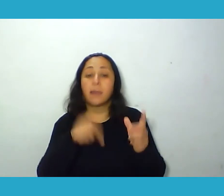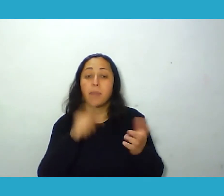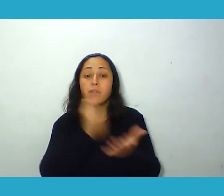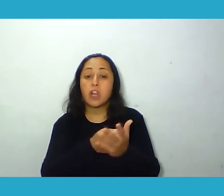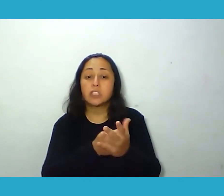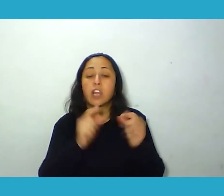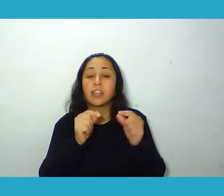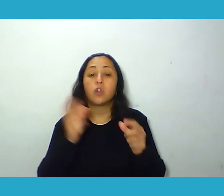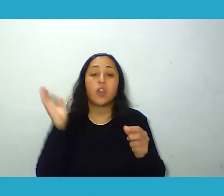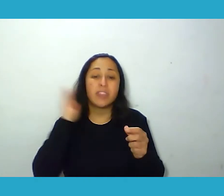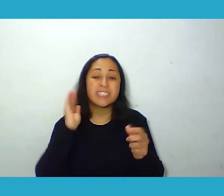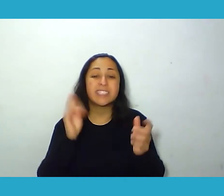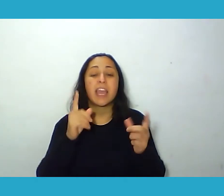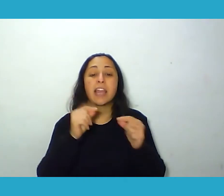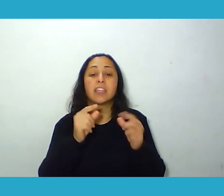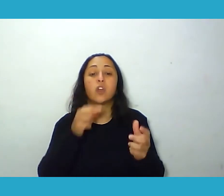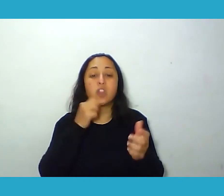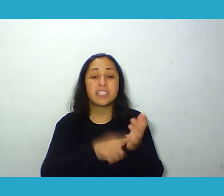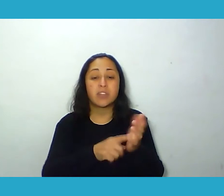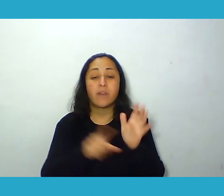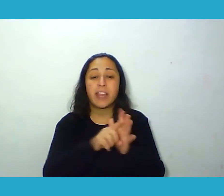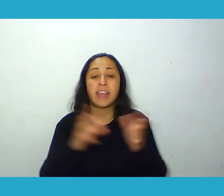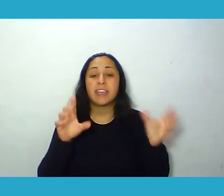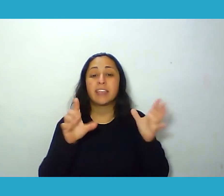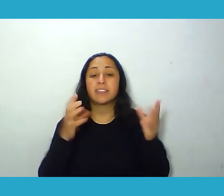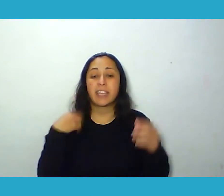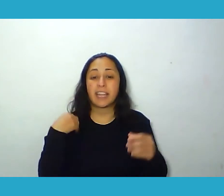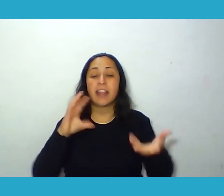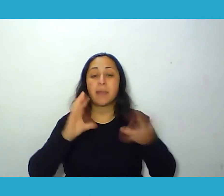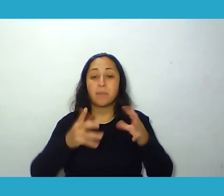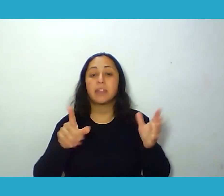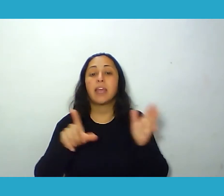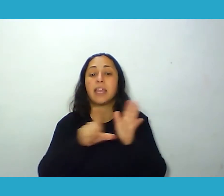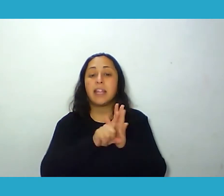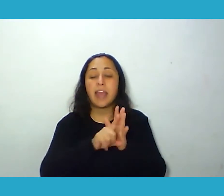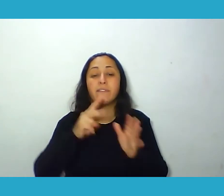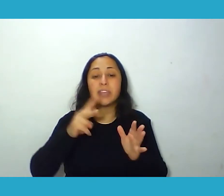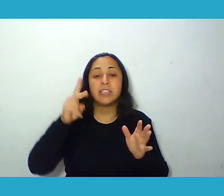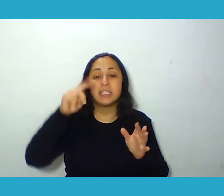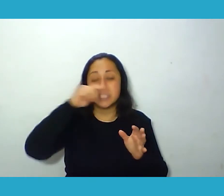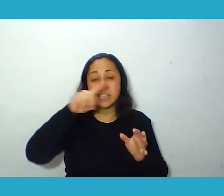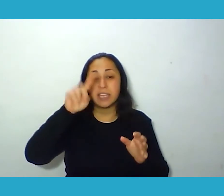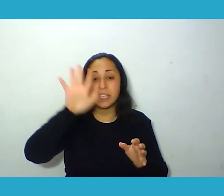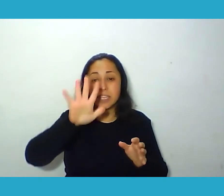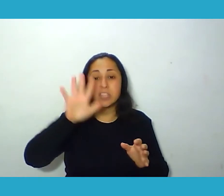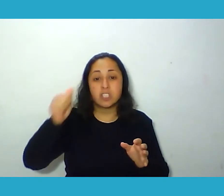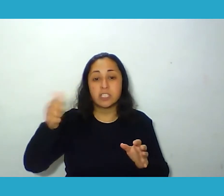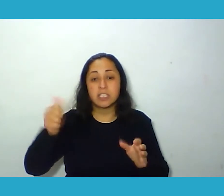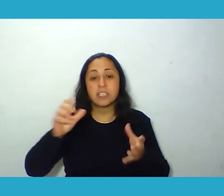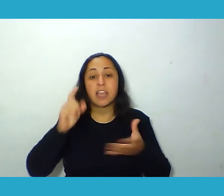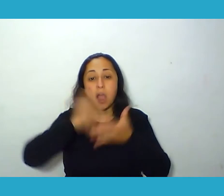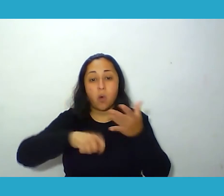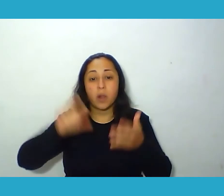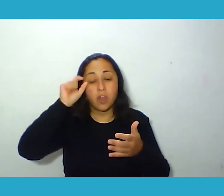por la violación del artículo 16, artículo 19 de la Ley General del Ambiente y la Ley 27.566, Acuerdo de Escazú.